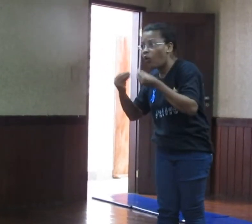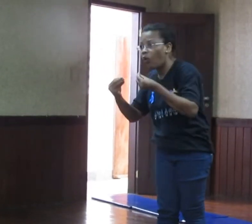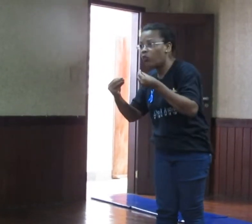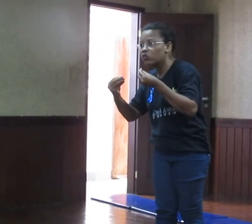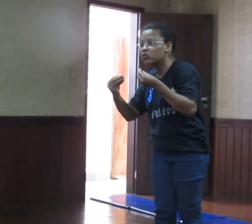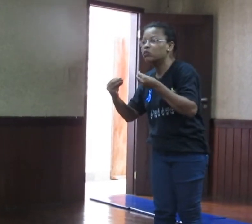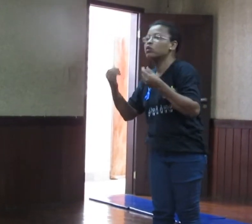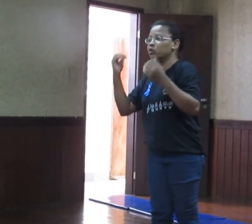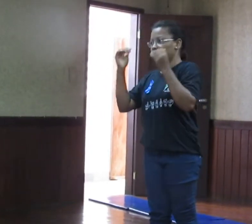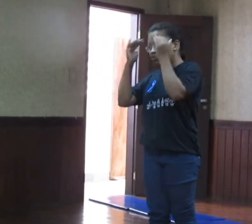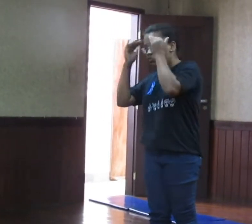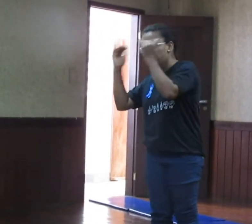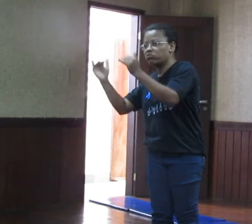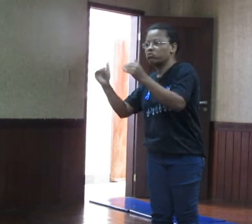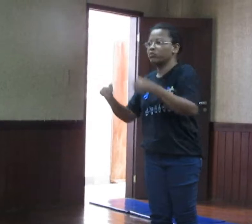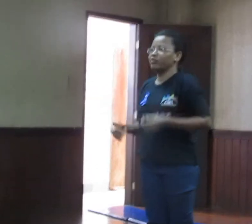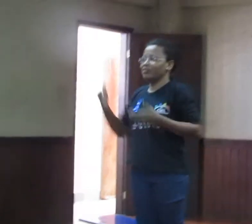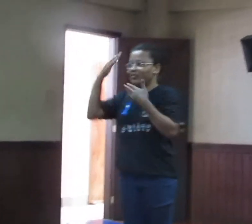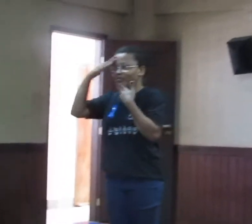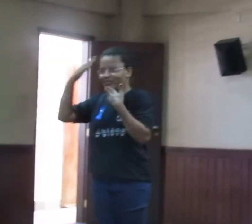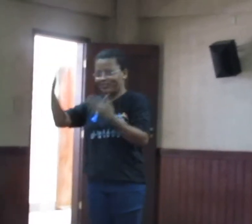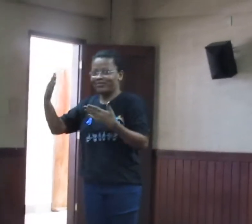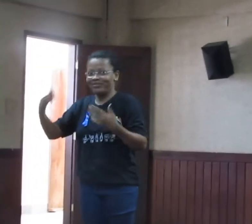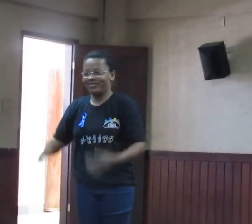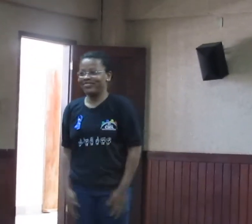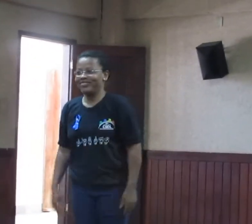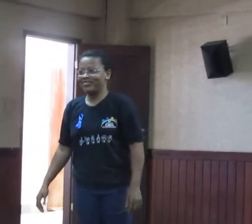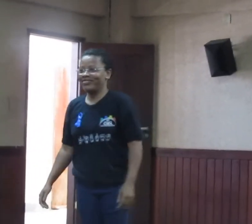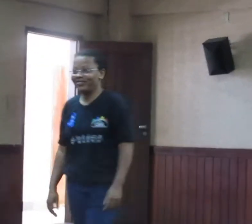Respeitar o direito deles. Obrigada.